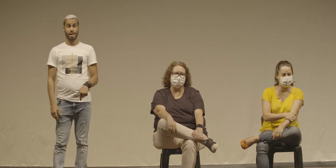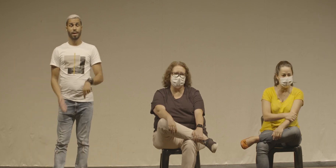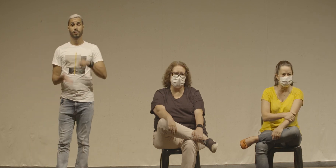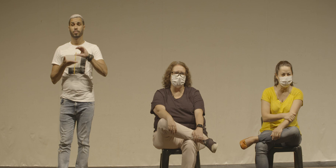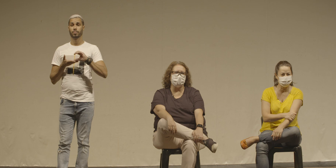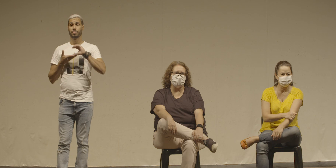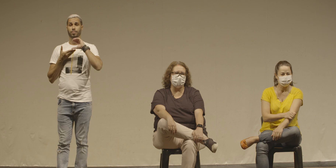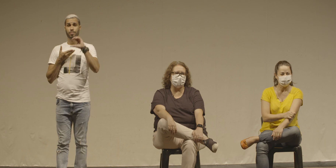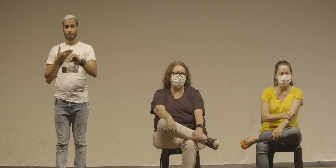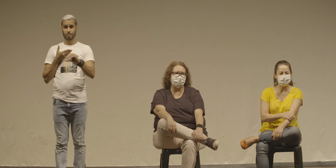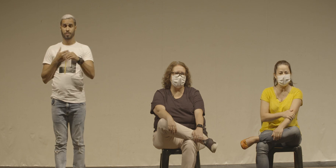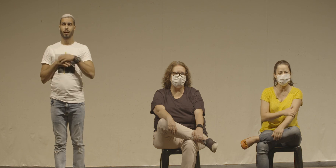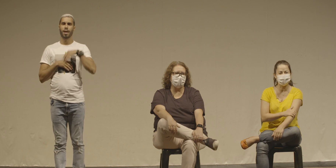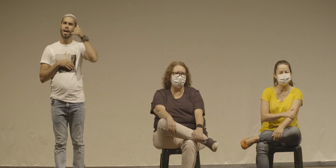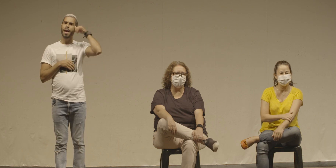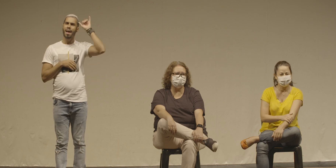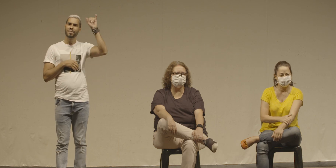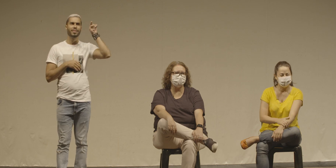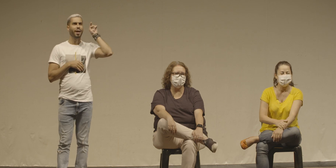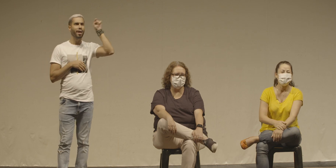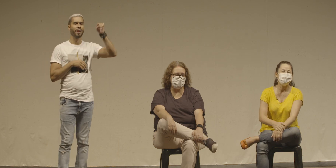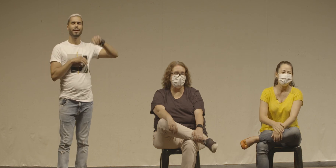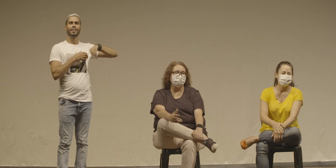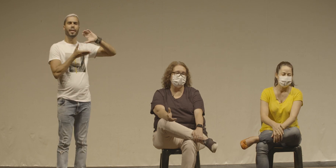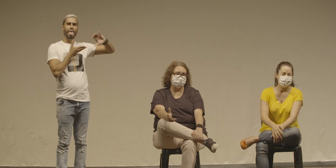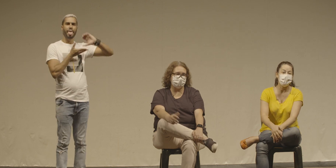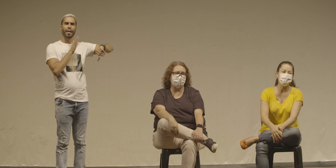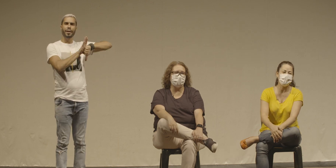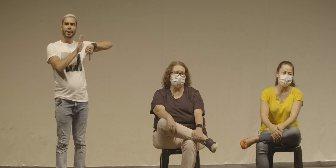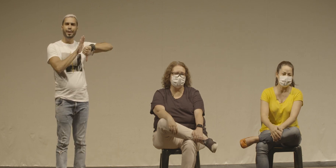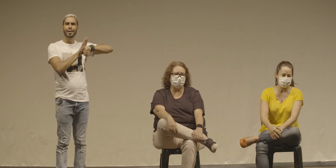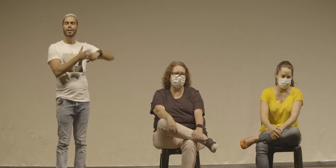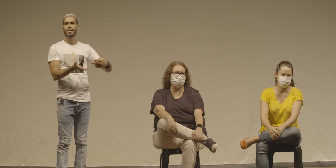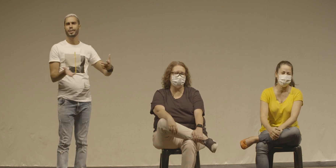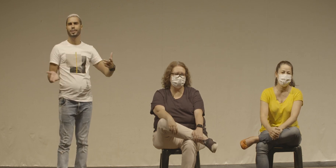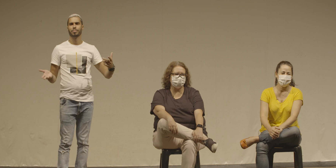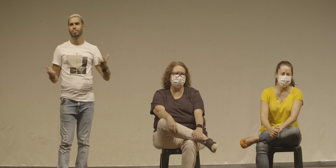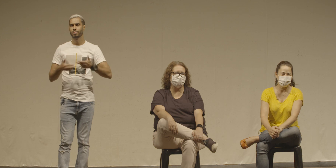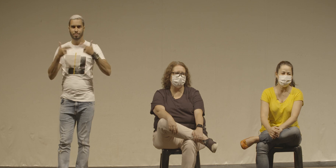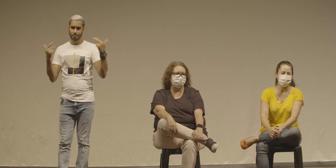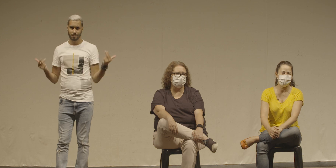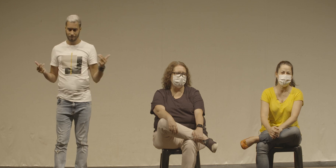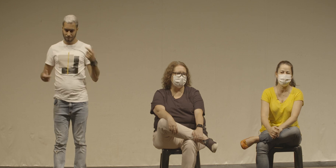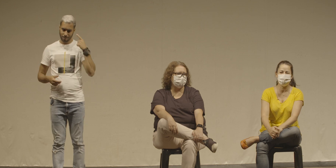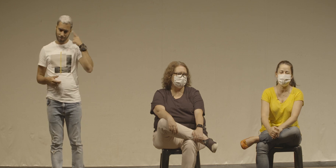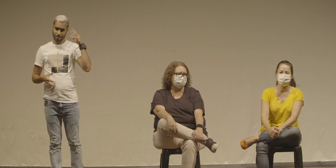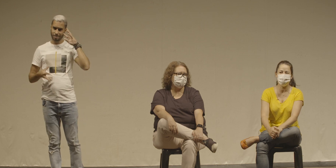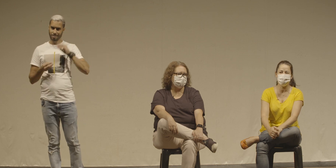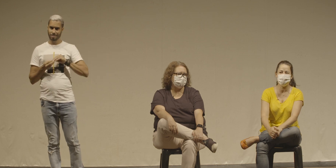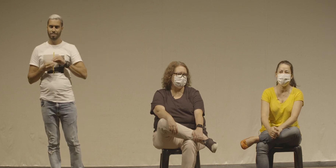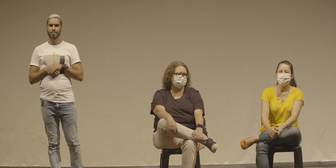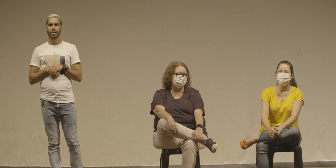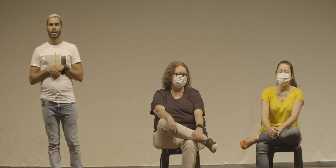em presídios. Em bala, revólver. Que toda a sociedade vai colher, né? Exatamente. Sim. Exatamente. Então,